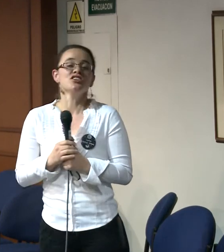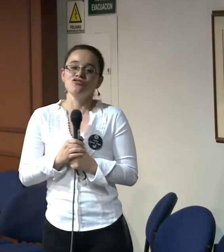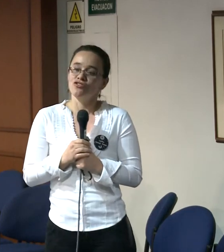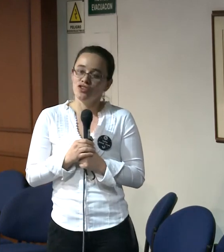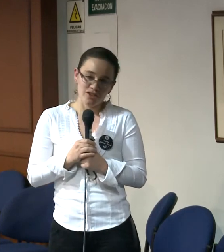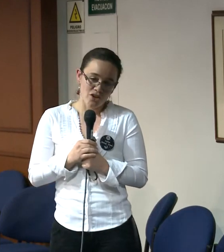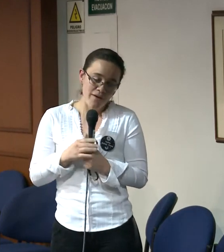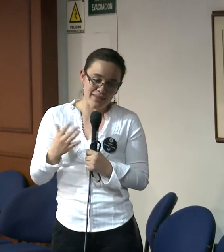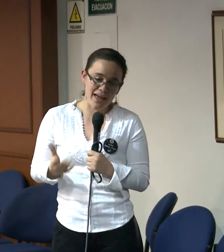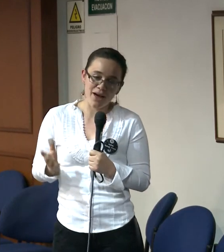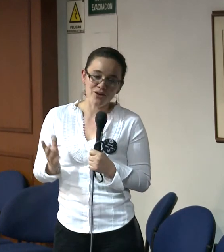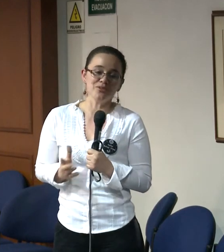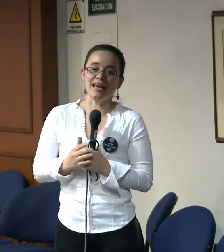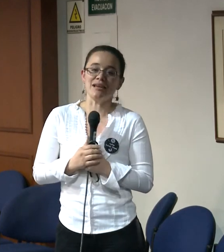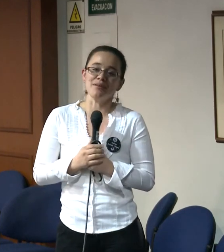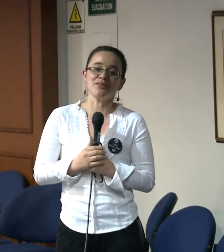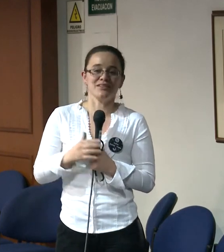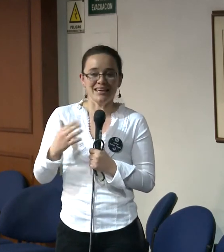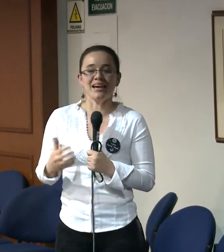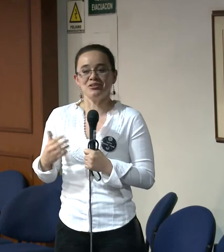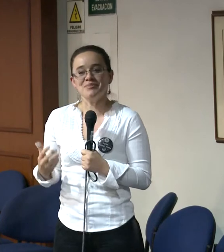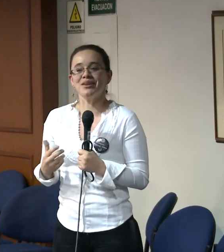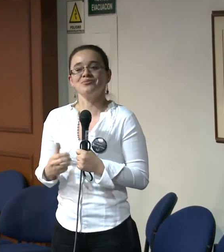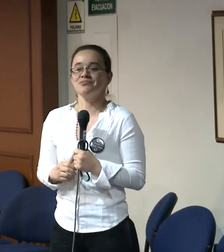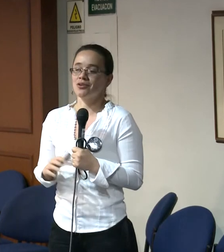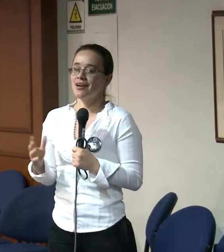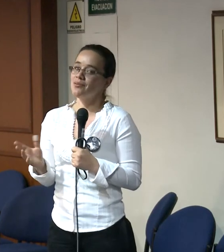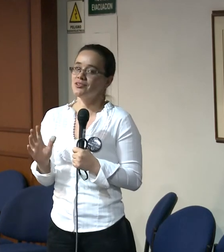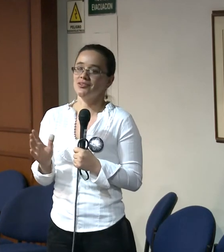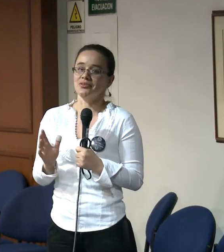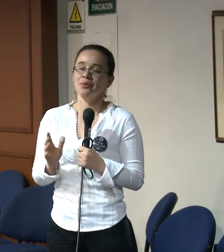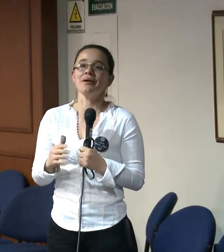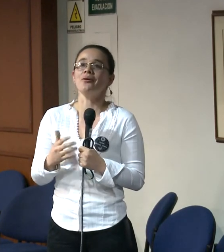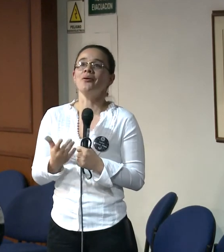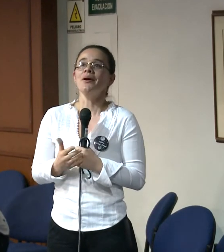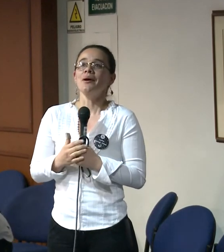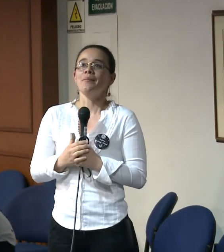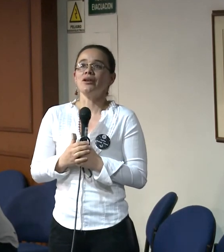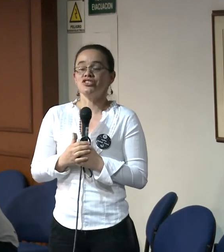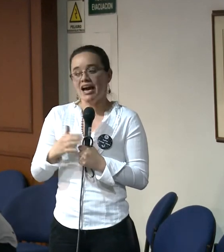personas, no habían dejado como tal el miedo.